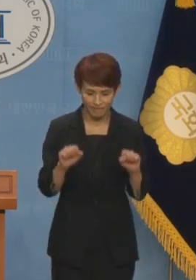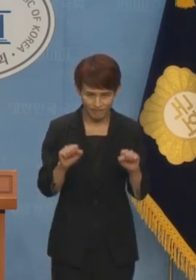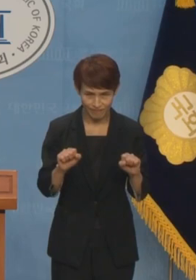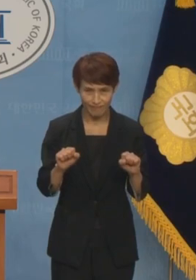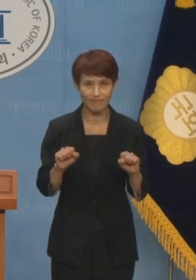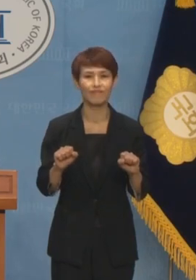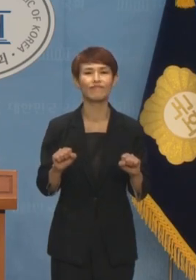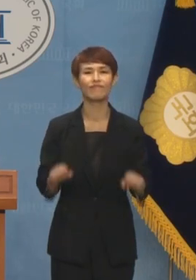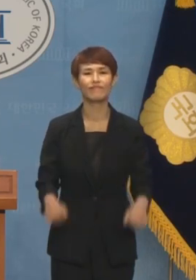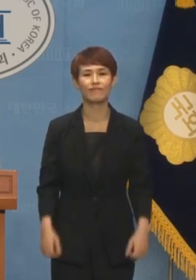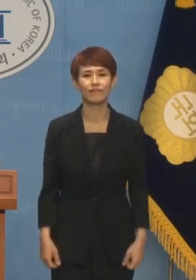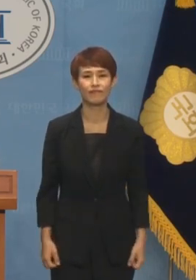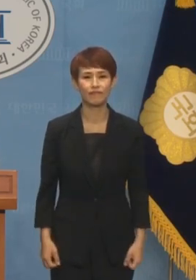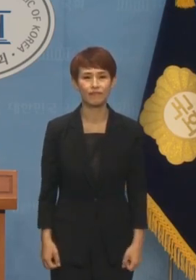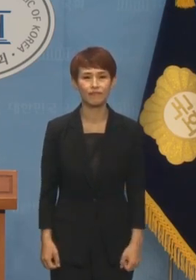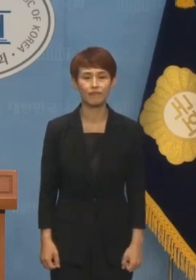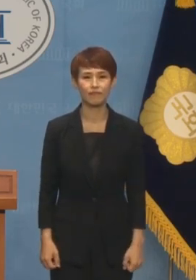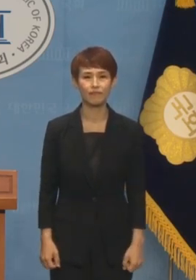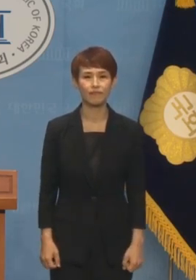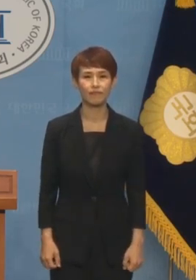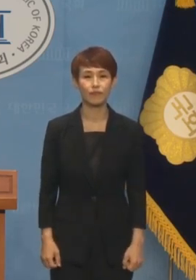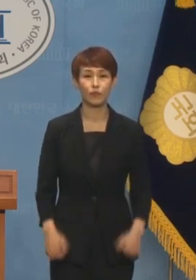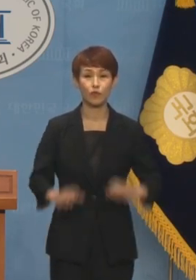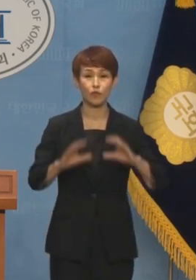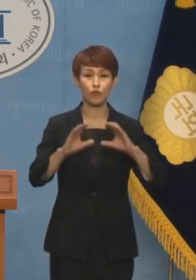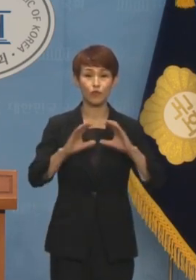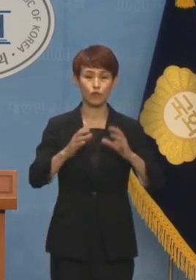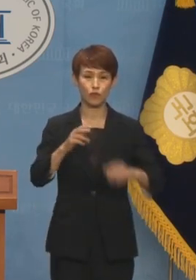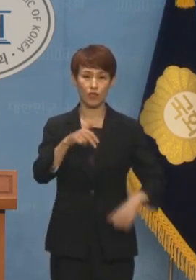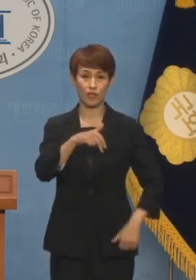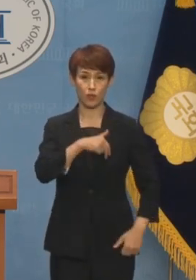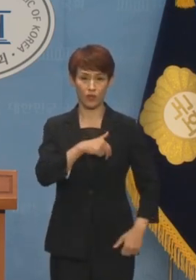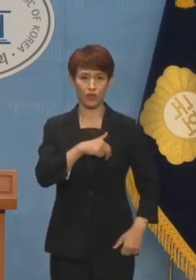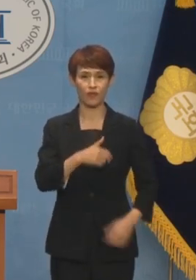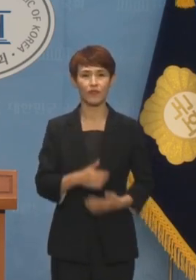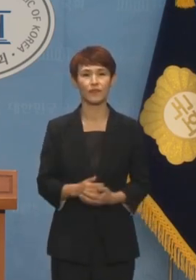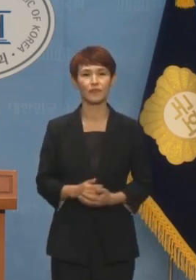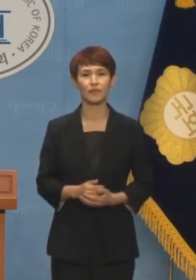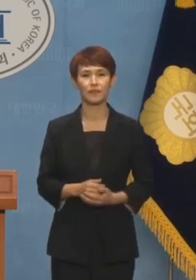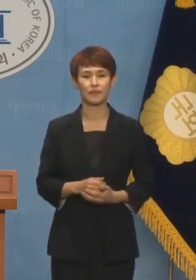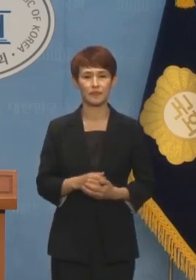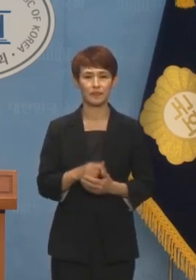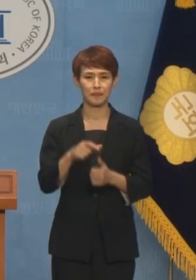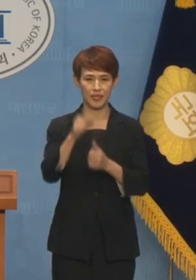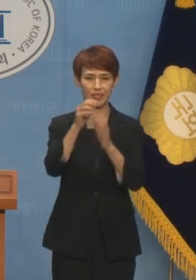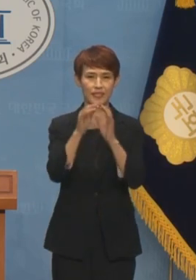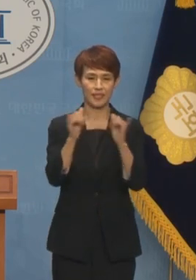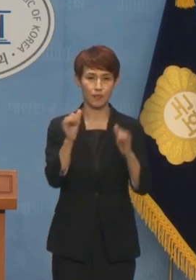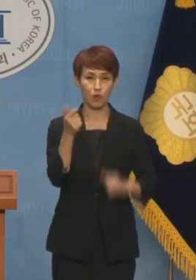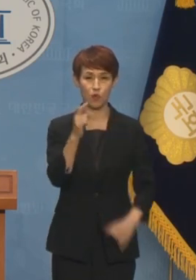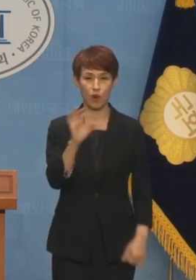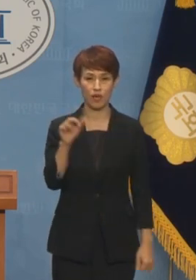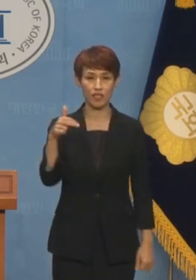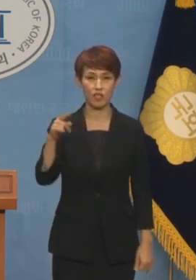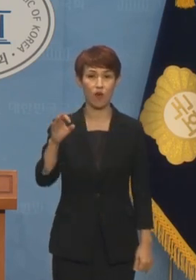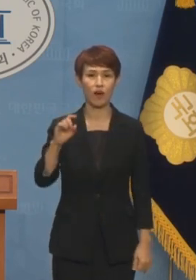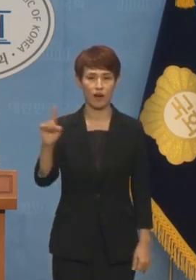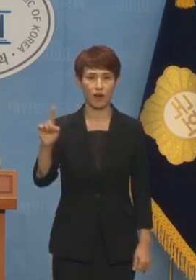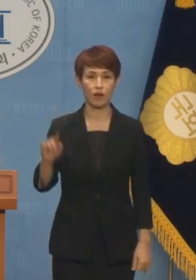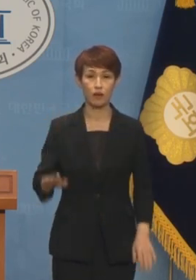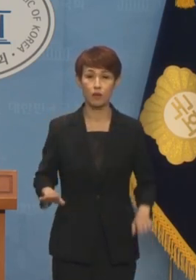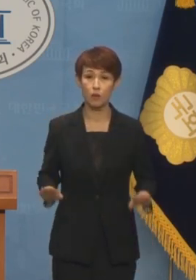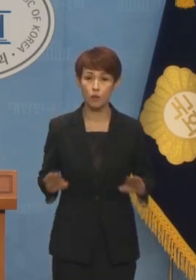안녕하십니까. 예, 대전 유성을 국회의원 당선자 황정아입니다. 네. 오늘 해병대원 순직